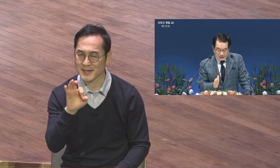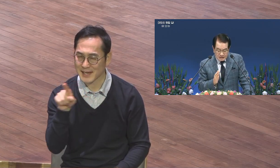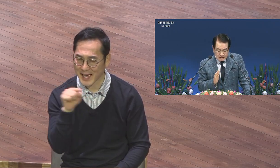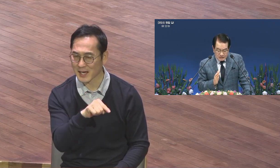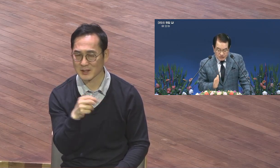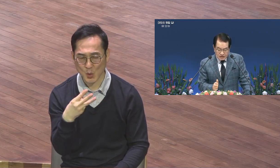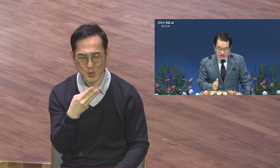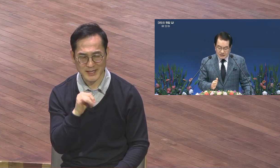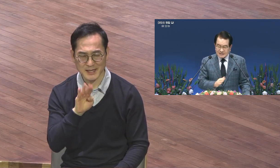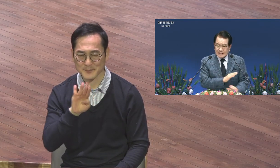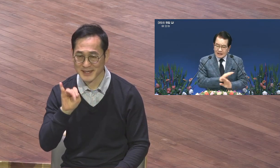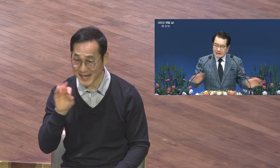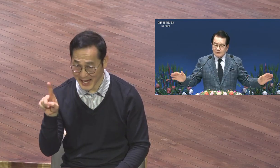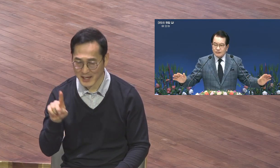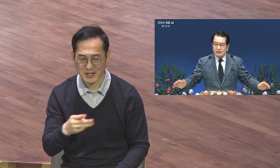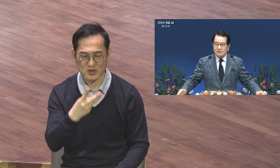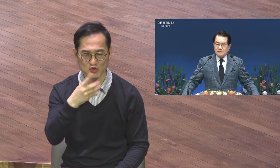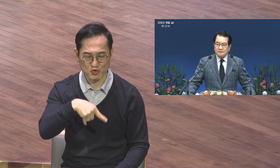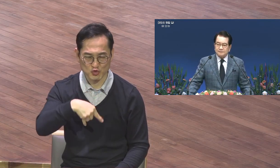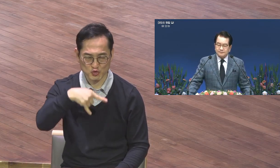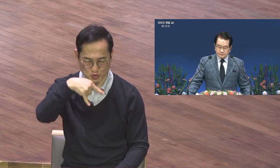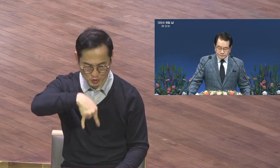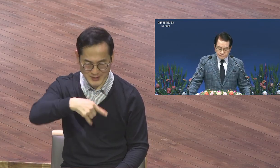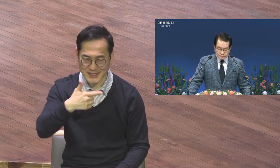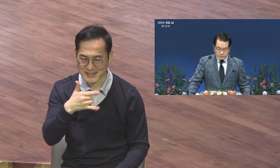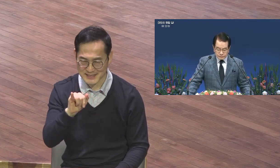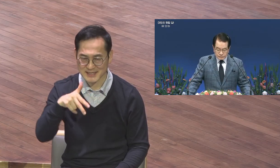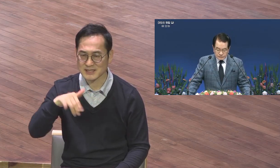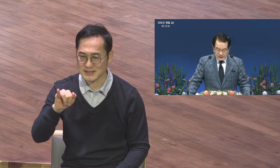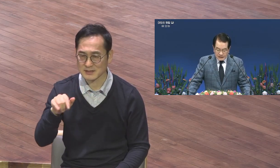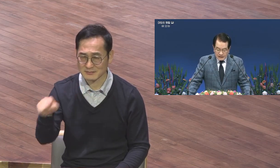리비아, 티니지 싹 다 무슬림.